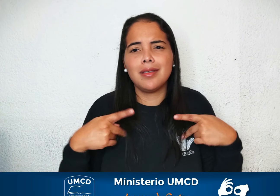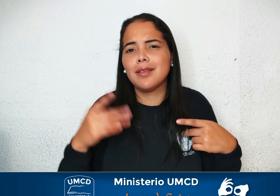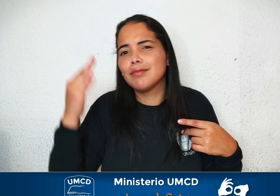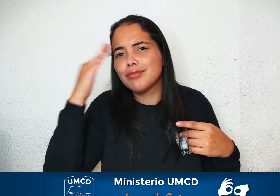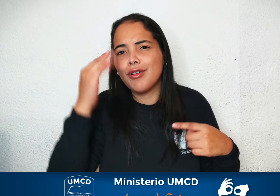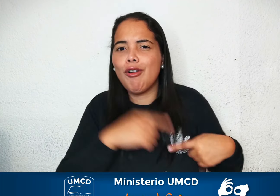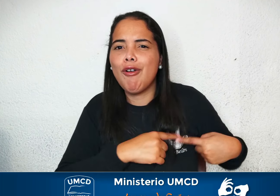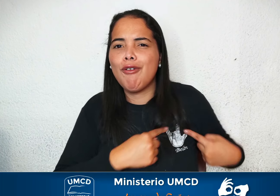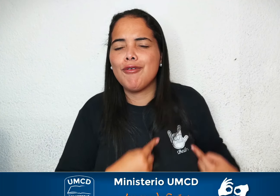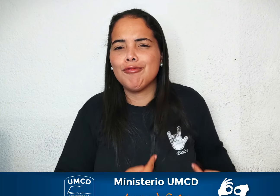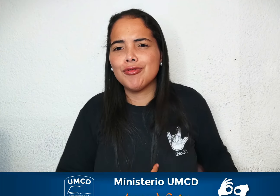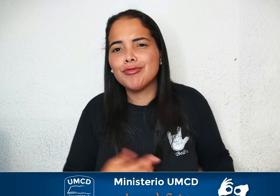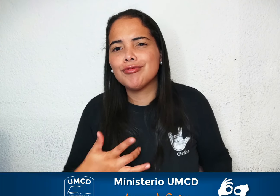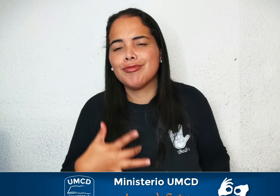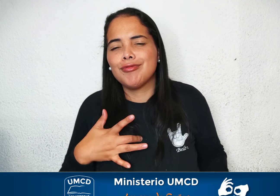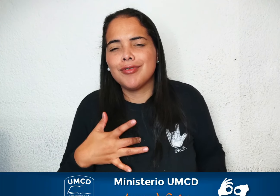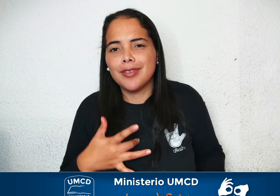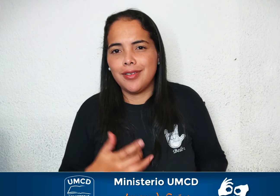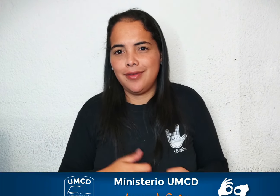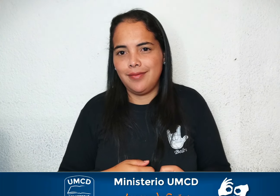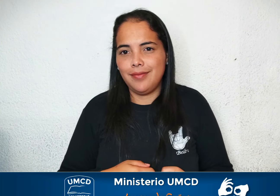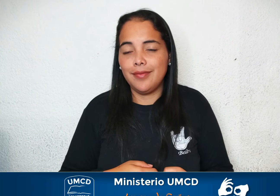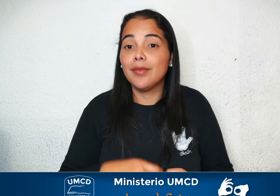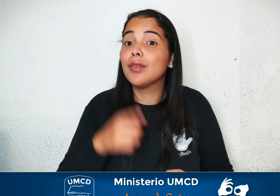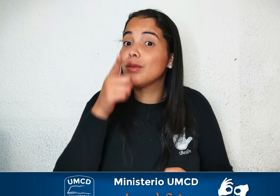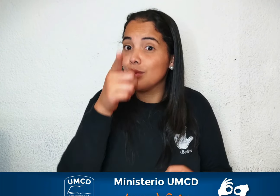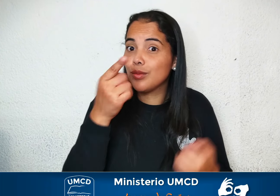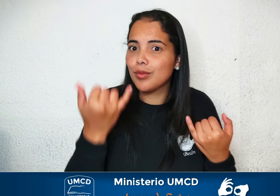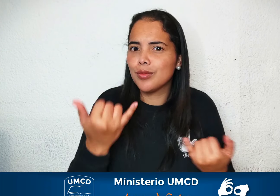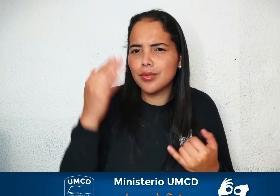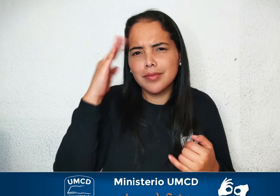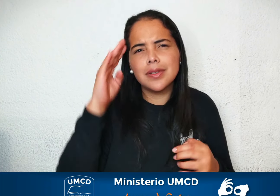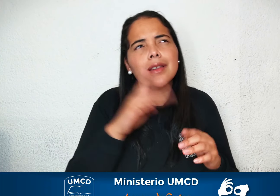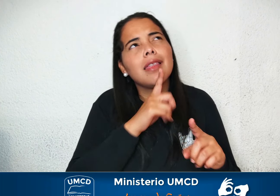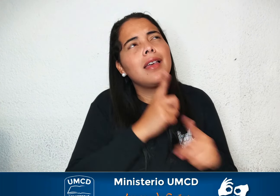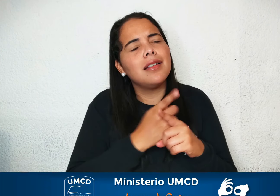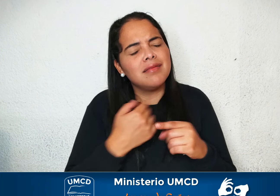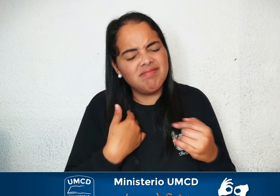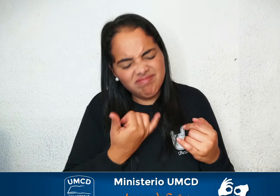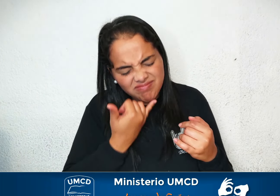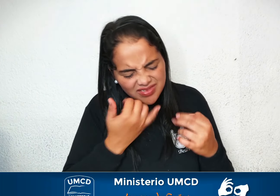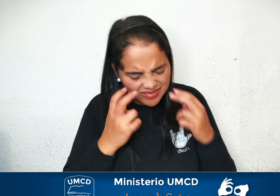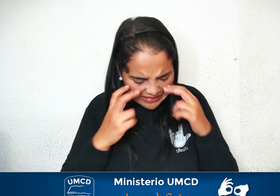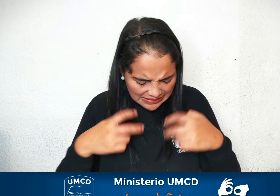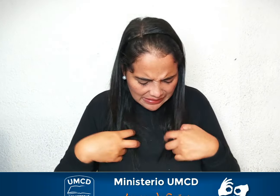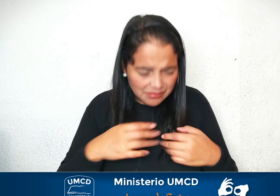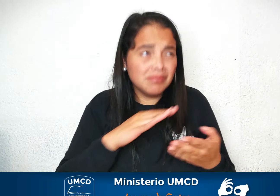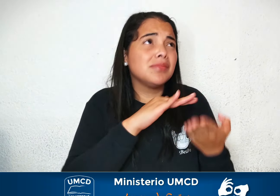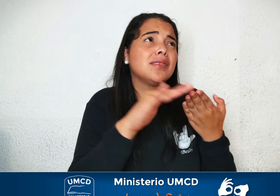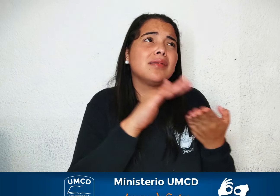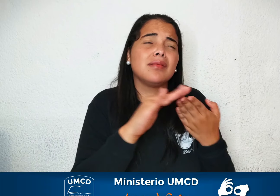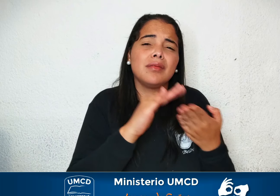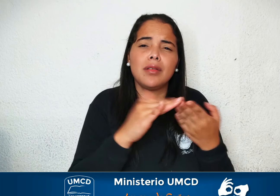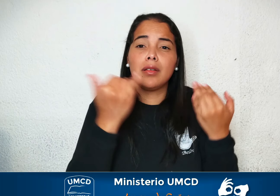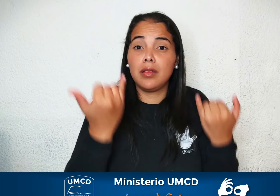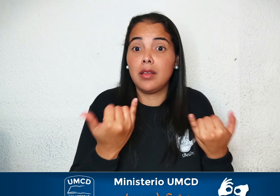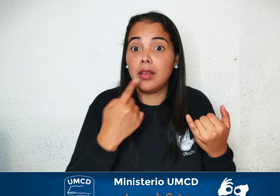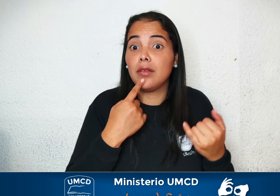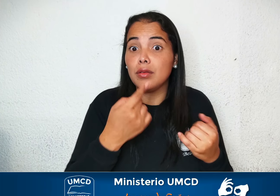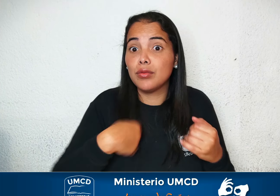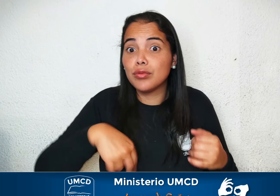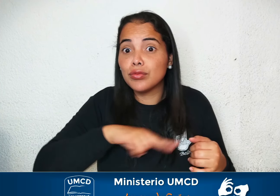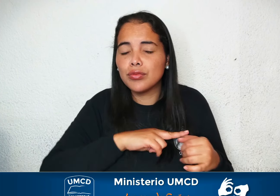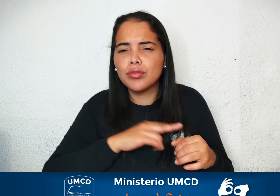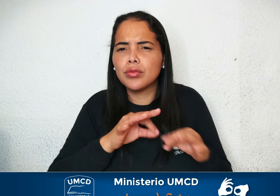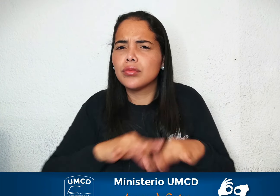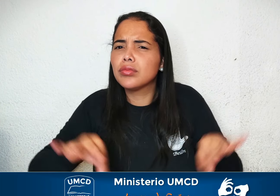cuando vamos con un corazón afligido, realmente reconociendo nuestro error y pidiendo perdón. Hebreos nos dice